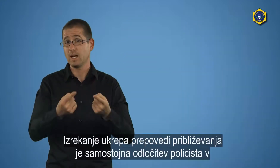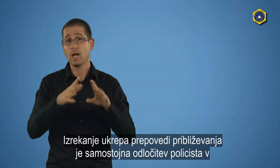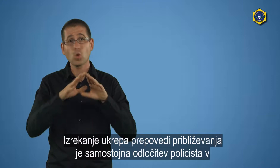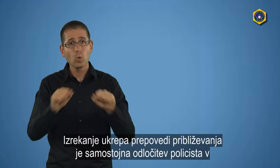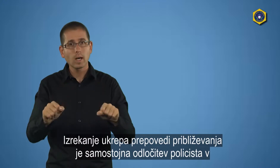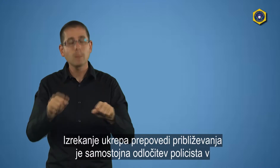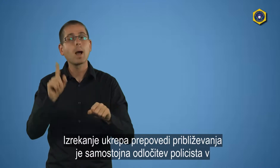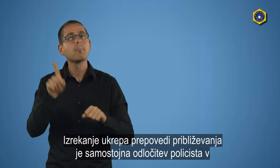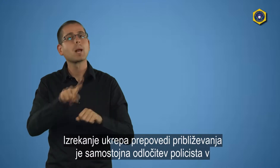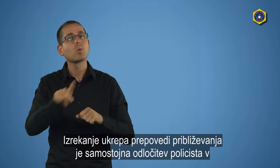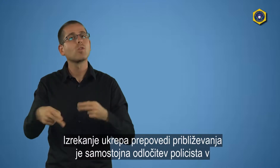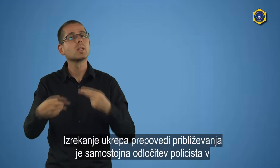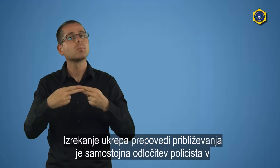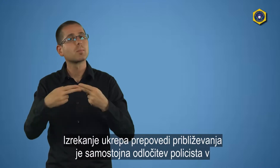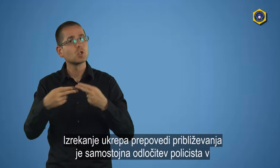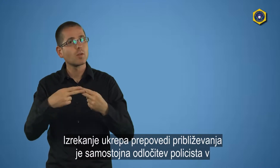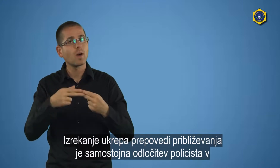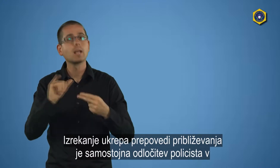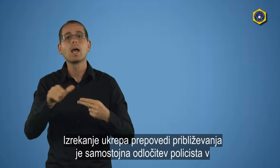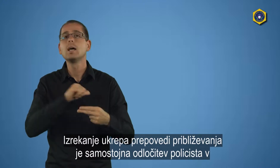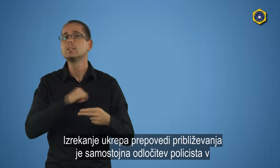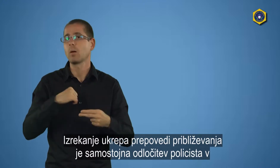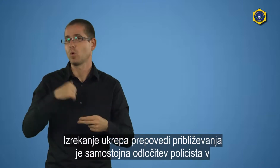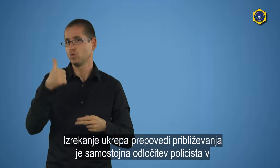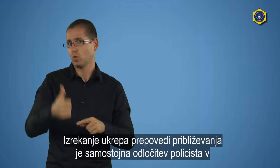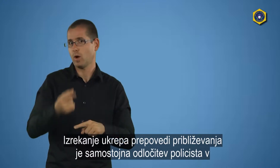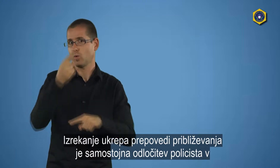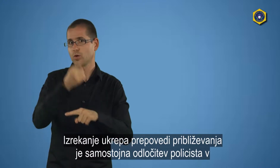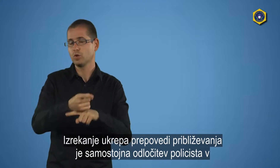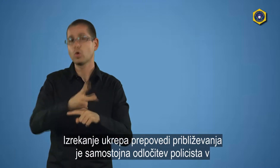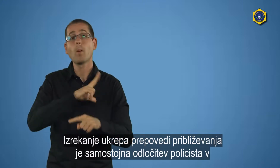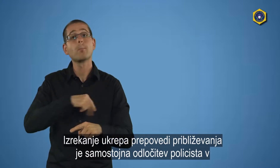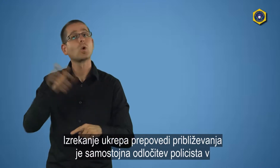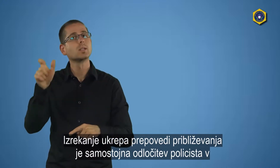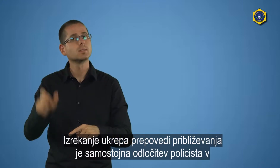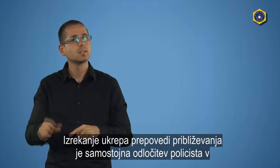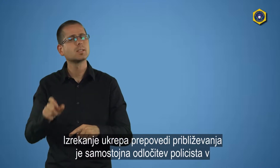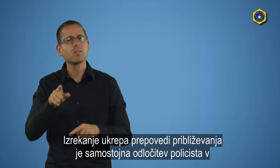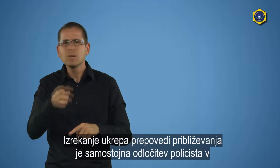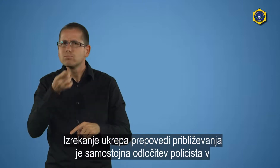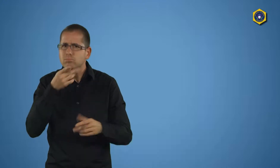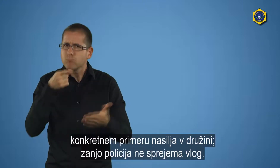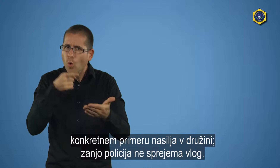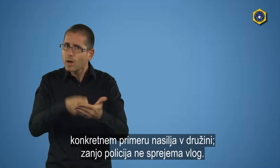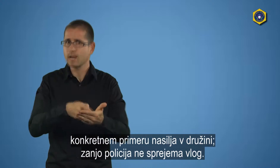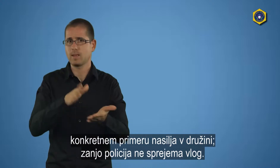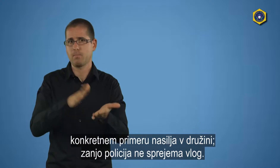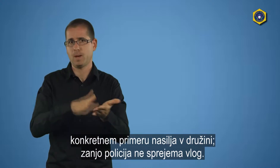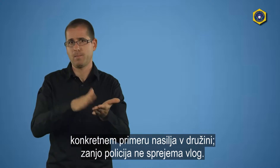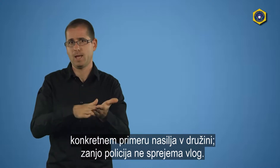Izrekanje ukrepa prepovedi približevanja je samostojna odločitev policista v konkretnem primeru nasilja v družini.